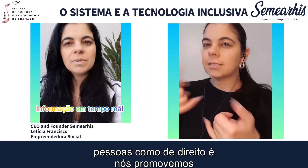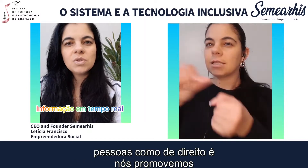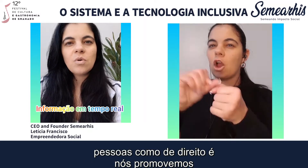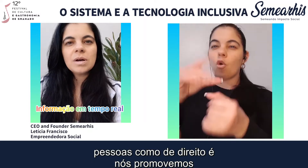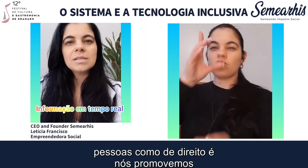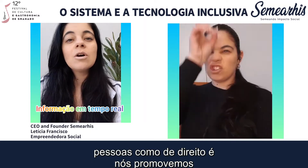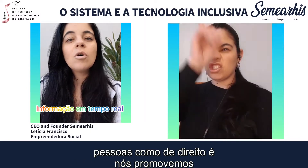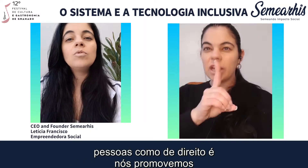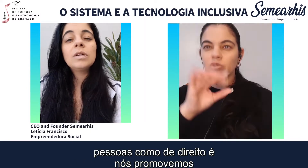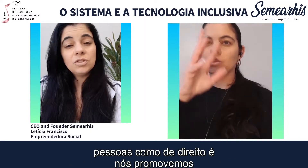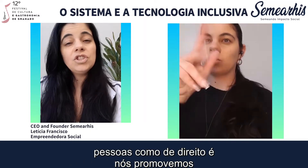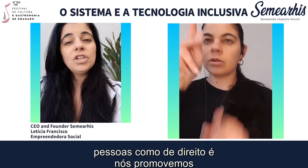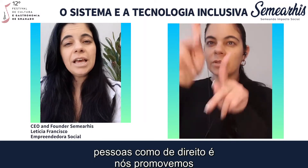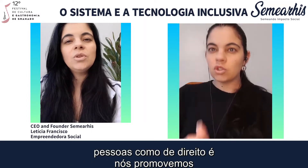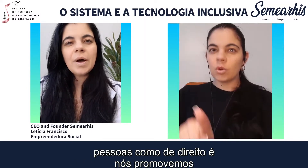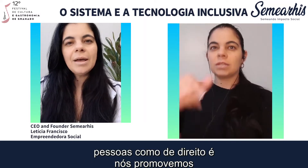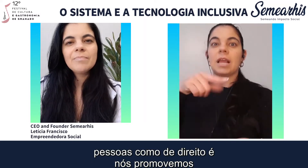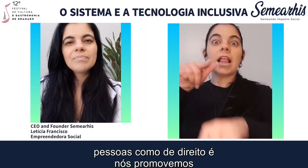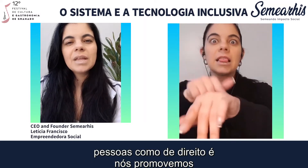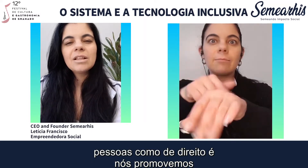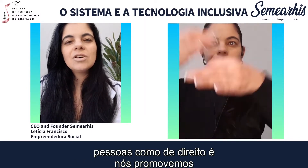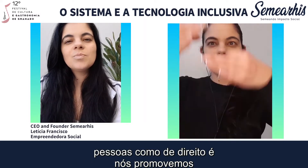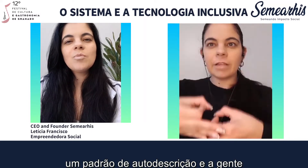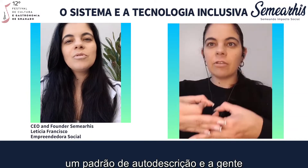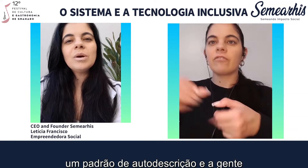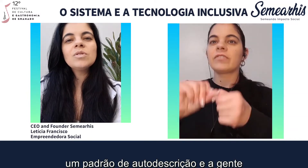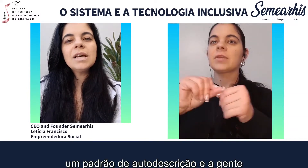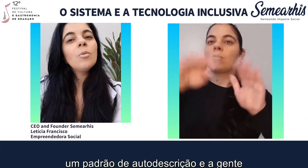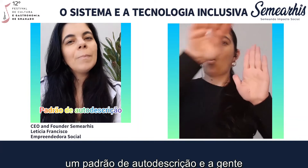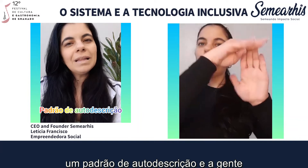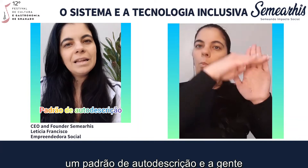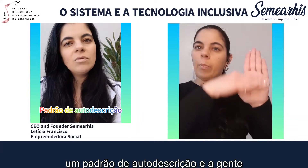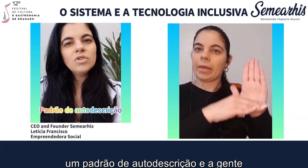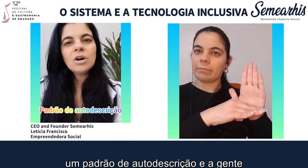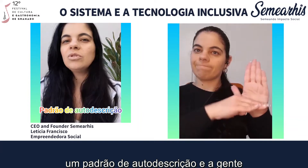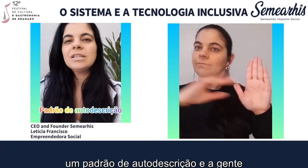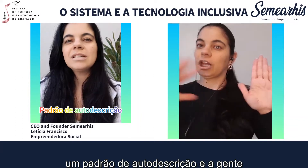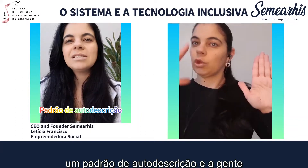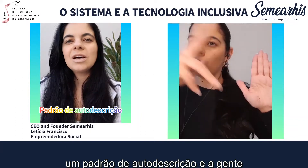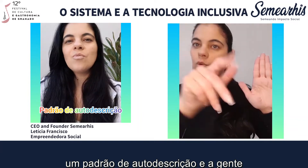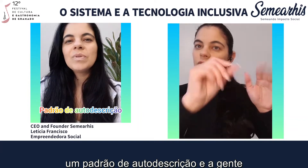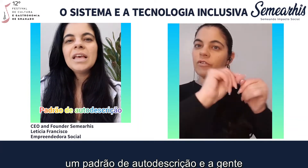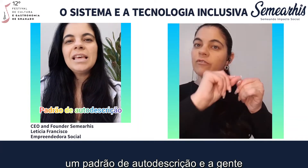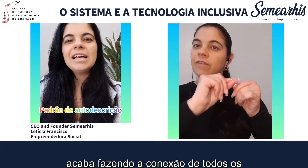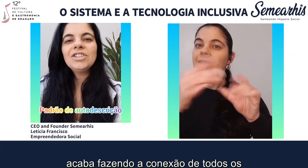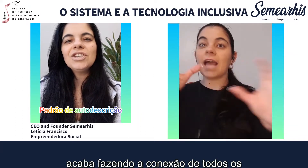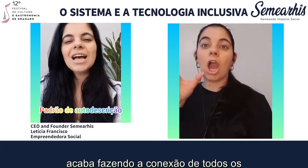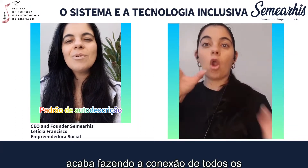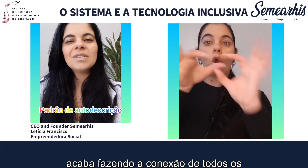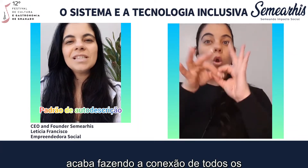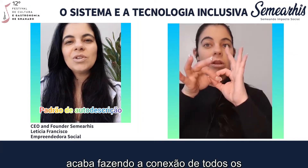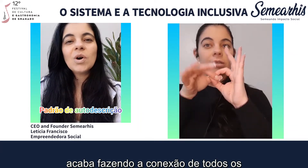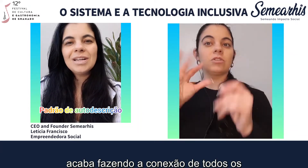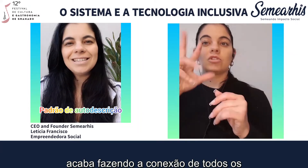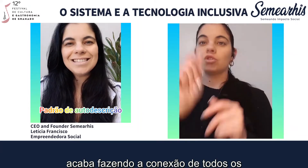todas as pessoas como de direito nós promovemos aí um padrão de autodescrição e a gente